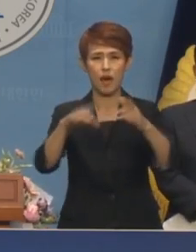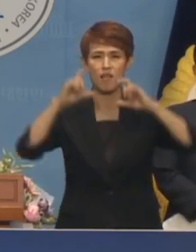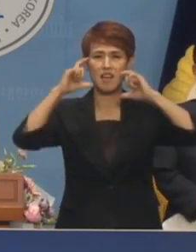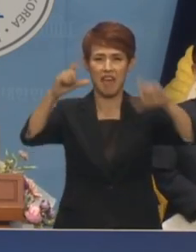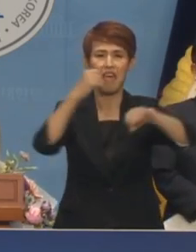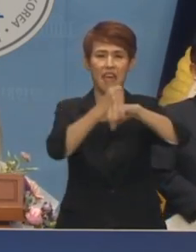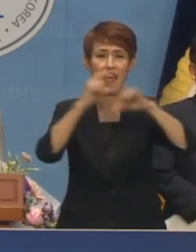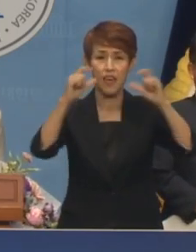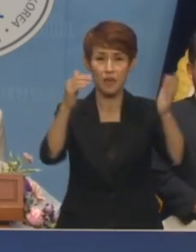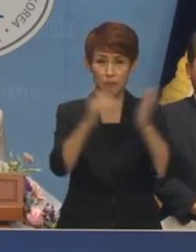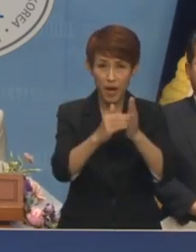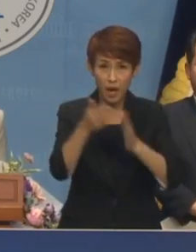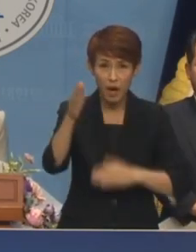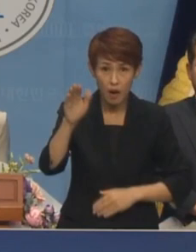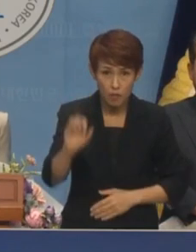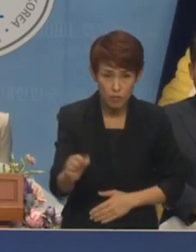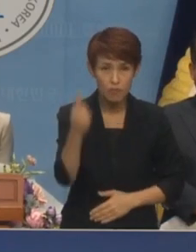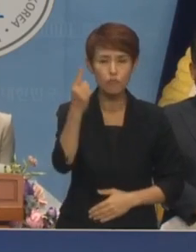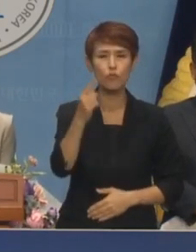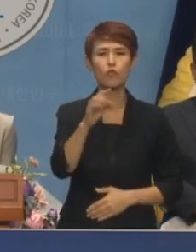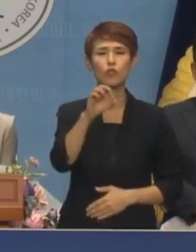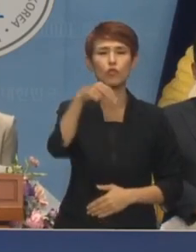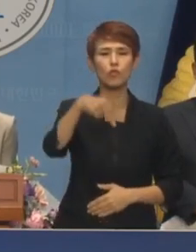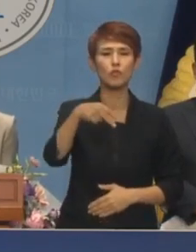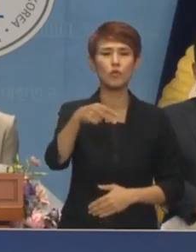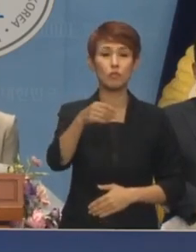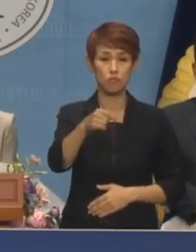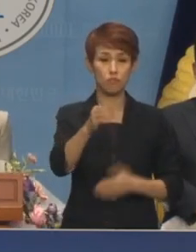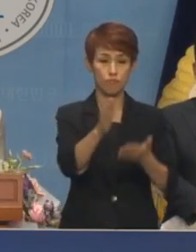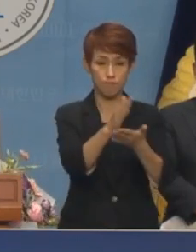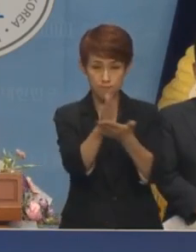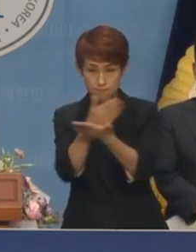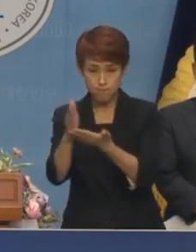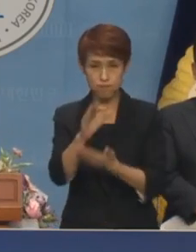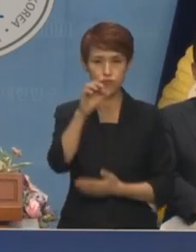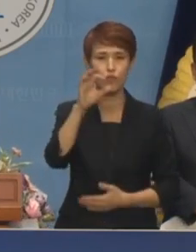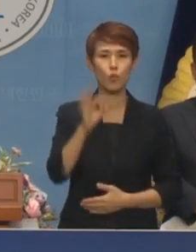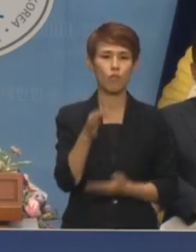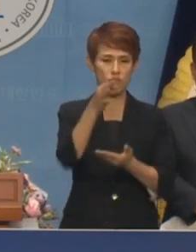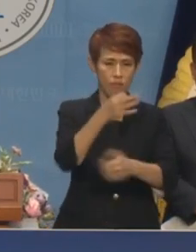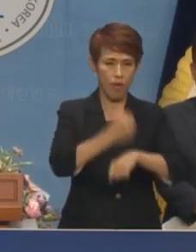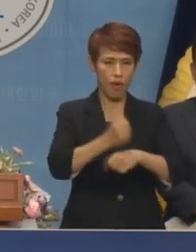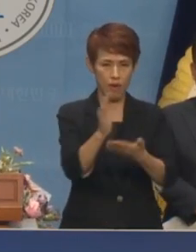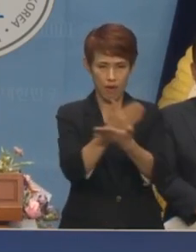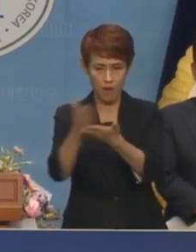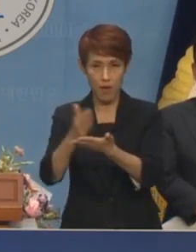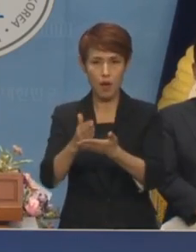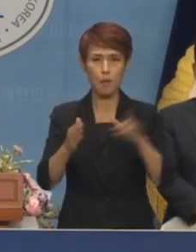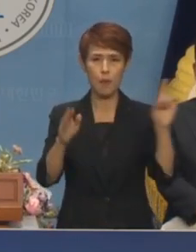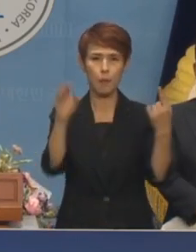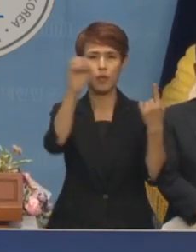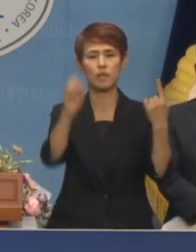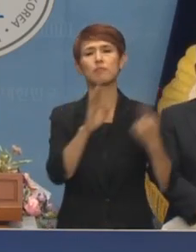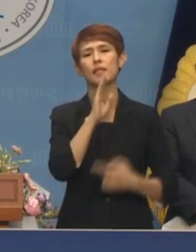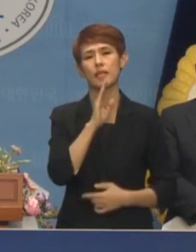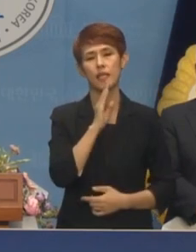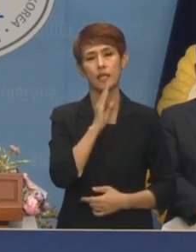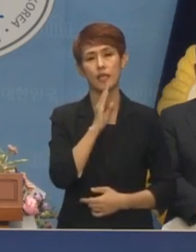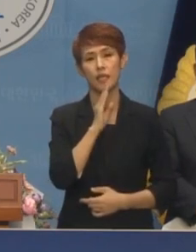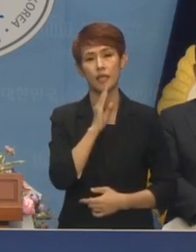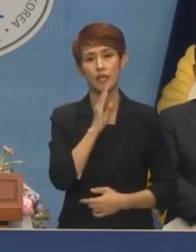만큼 그렇다면 유상할당 100%를 하는 게 맞거든요. 그런데 이제 100%로 바로 하기에는